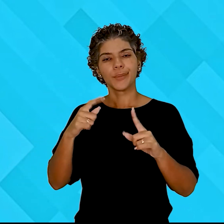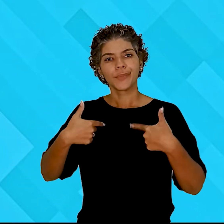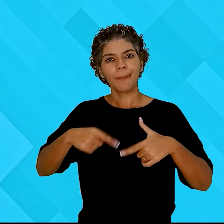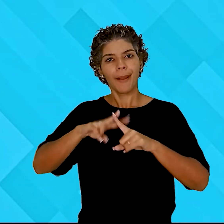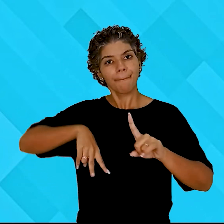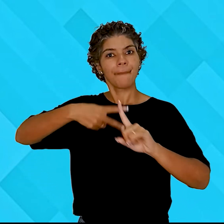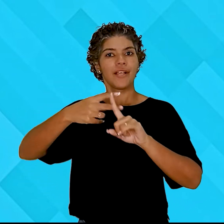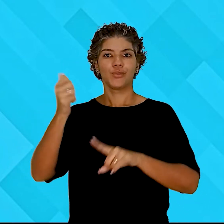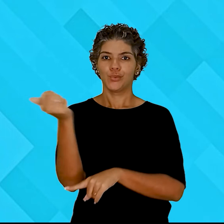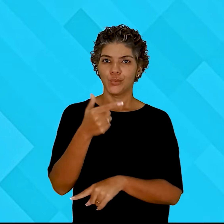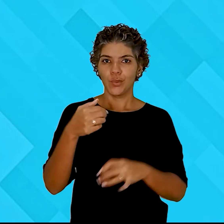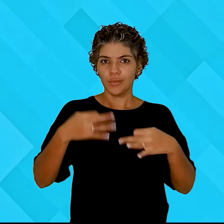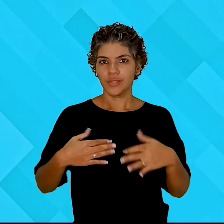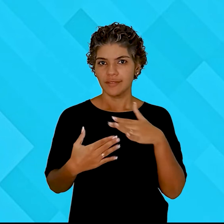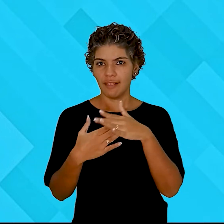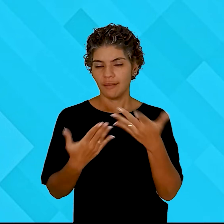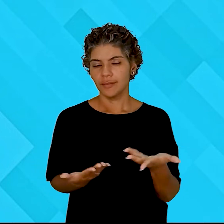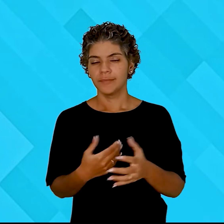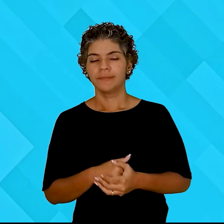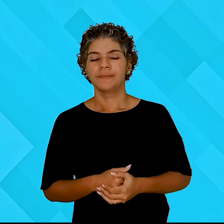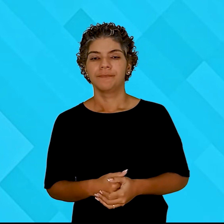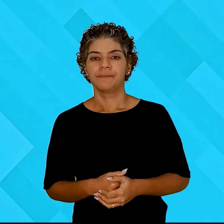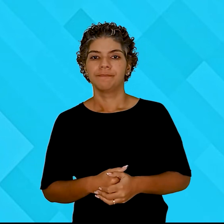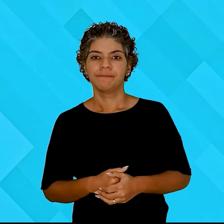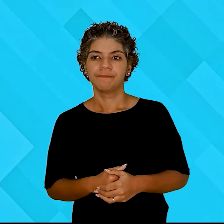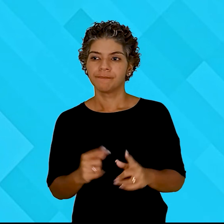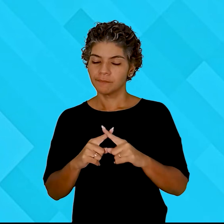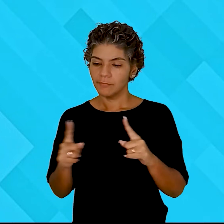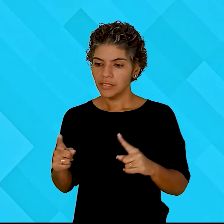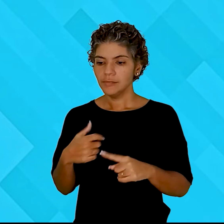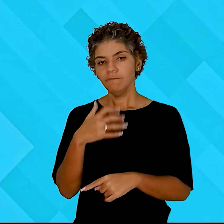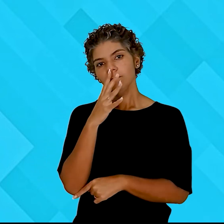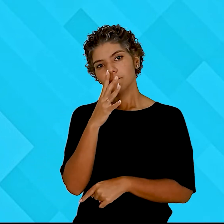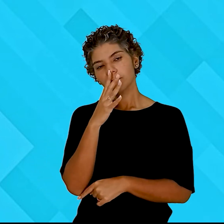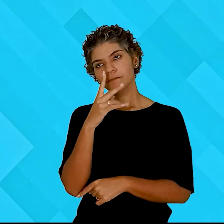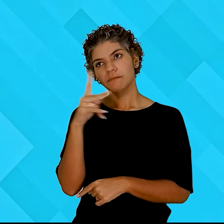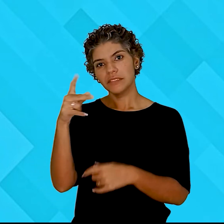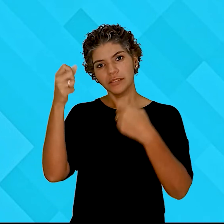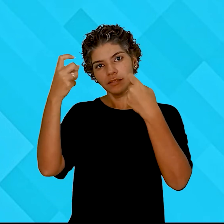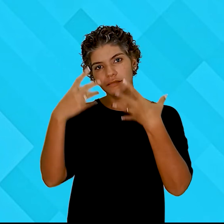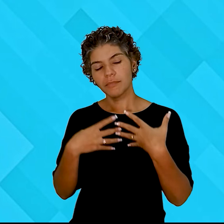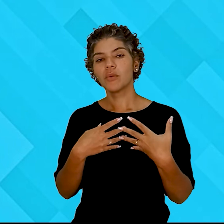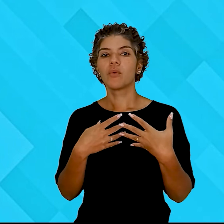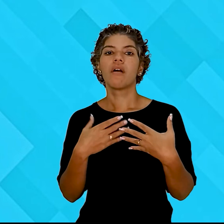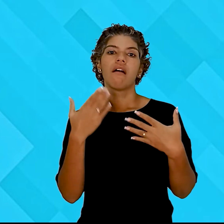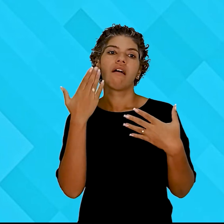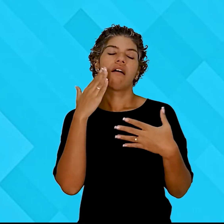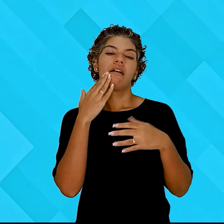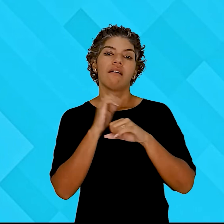assim, ouvi tudo que você falou, tirei minhas dúvidas e me formalizei como um MEI. E agora, quais são as minhas obrigações